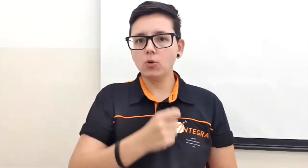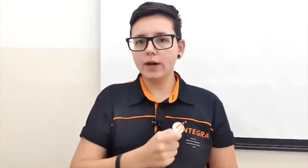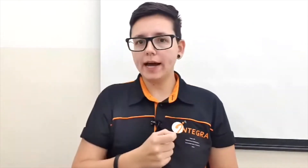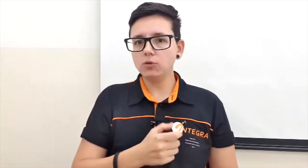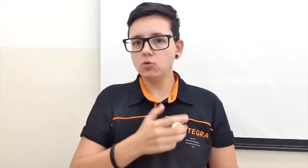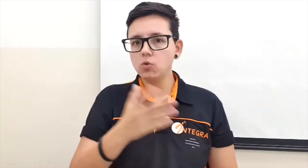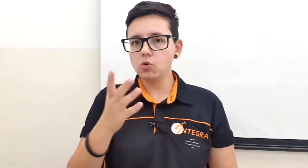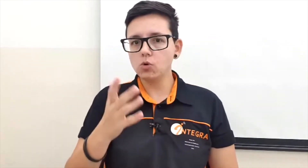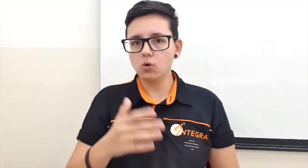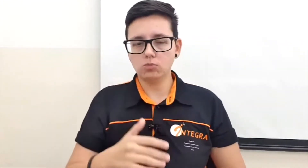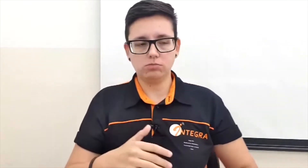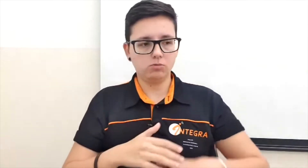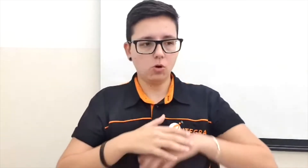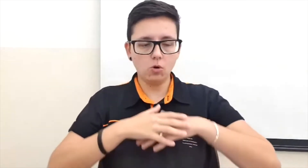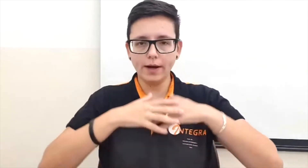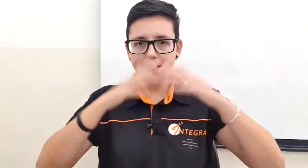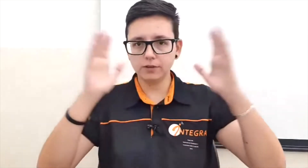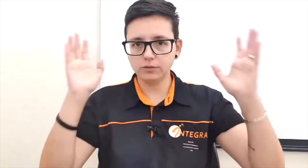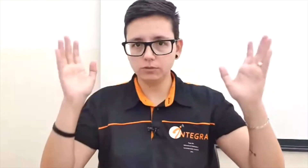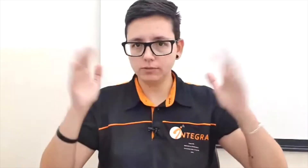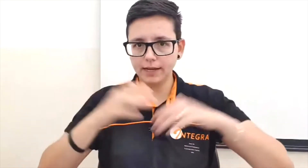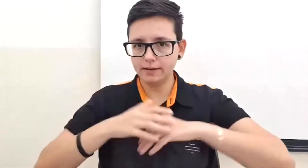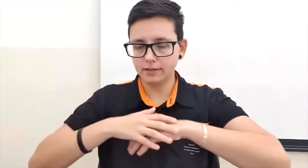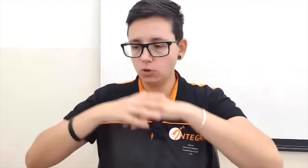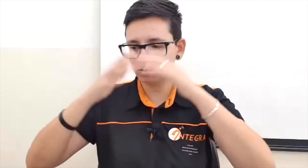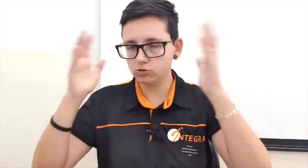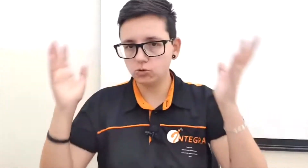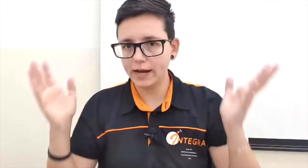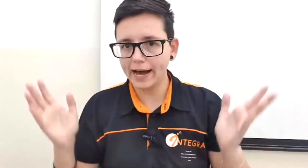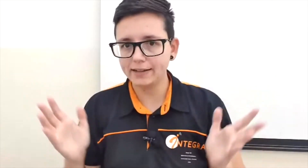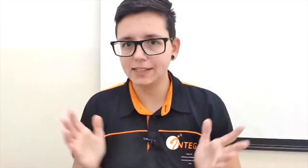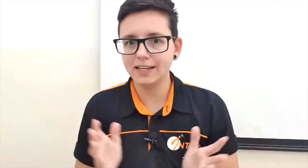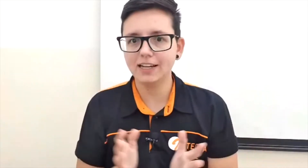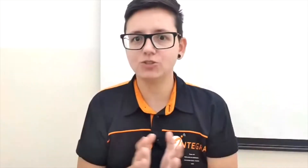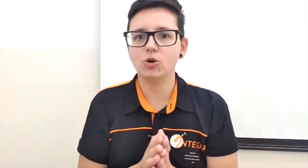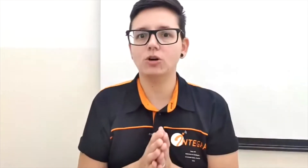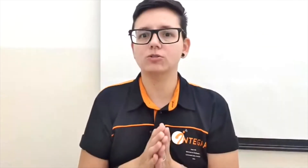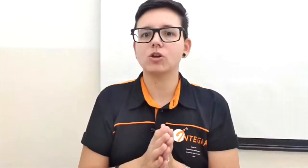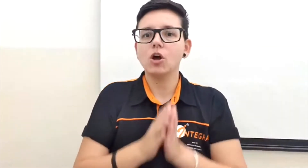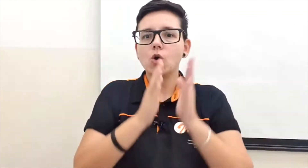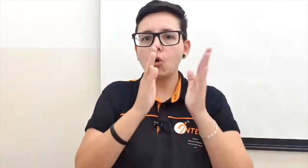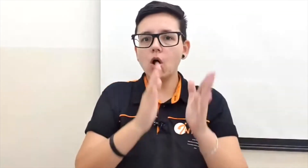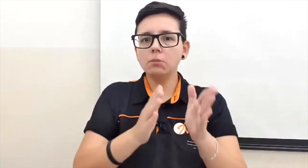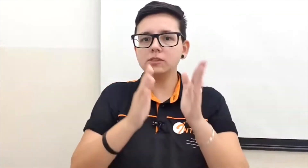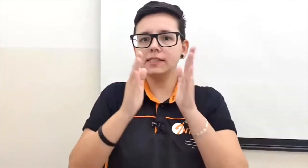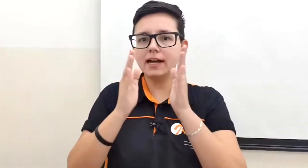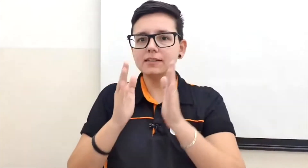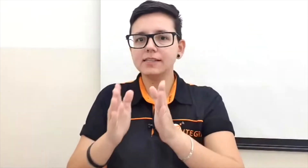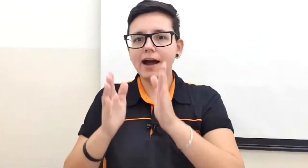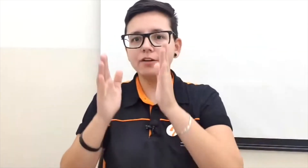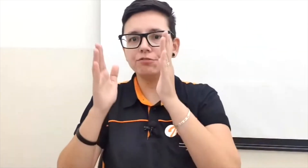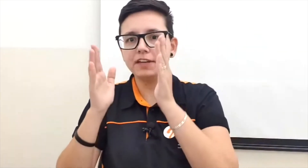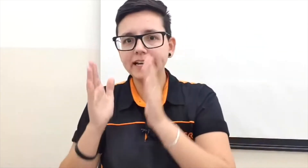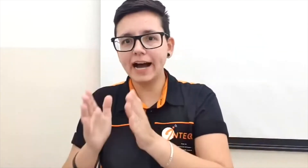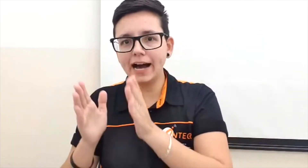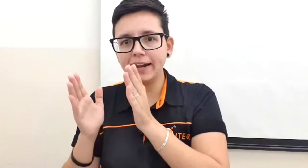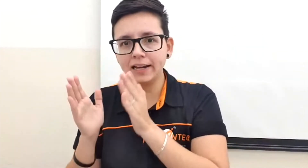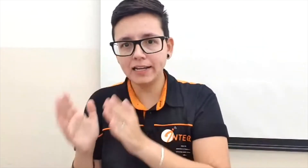procurar no Google ou aí, né, em outros lugares aí aleatórios, como sinalizar ficar em